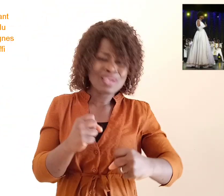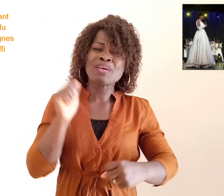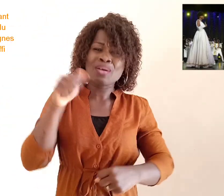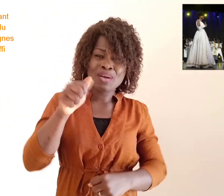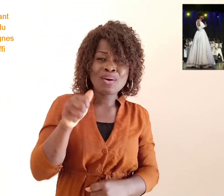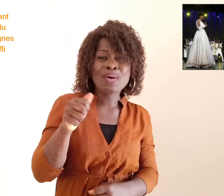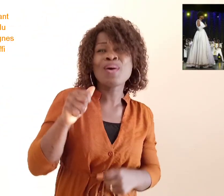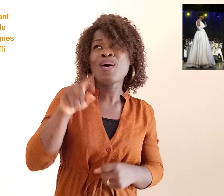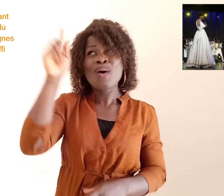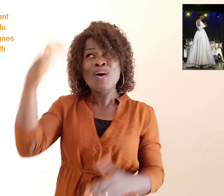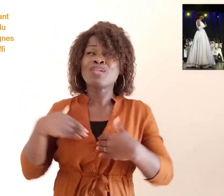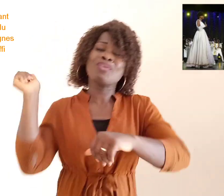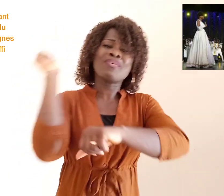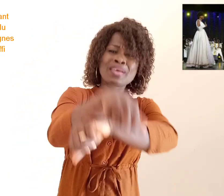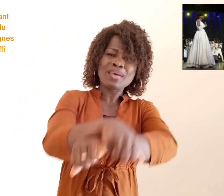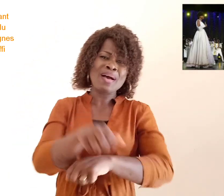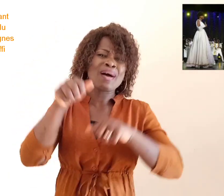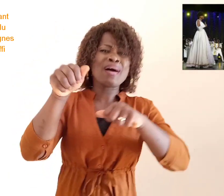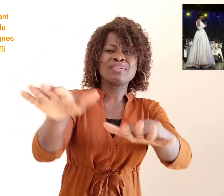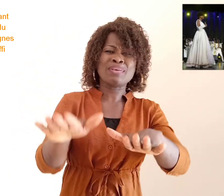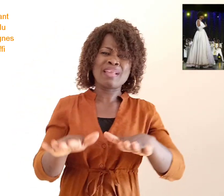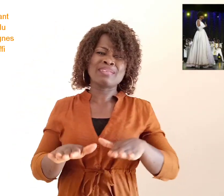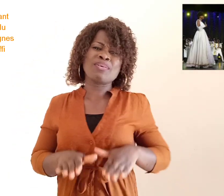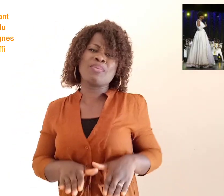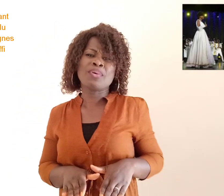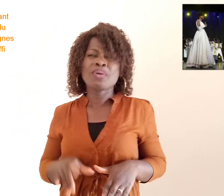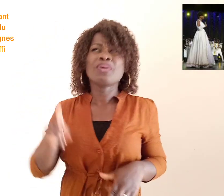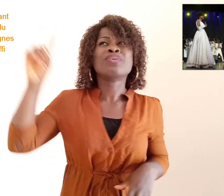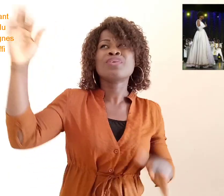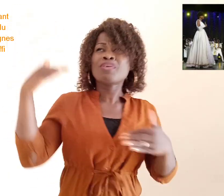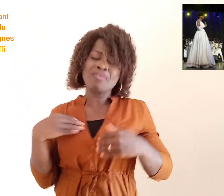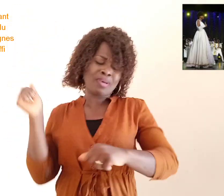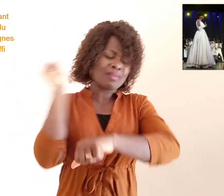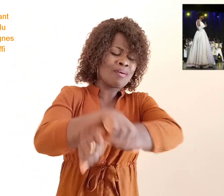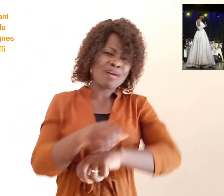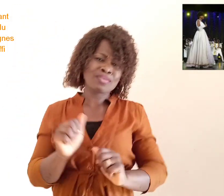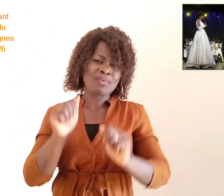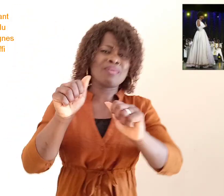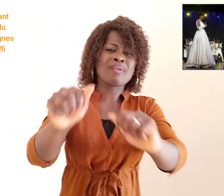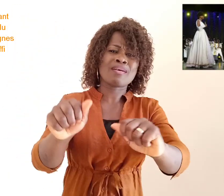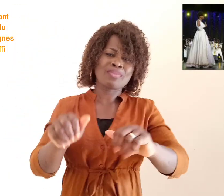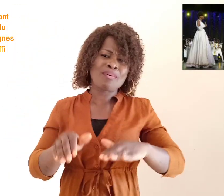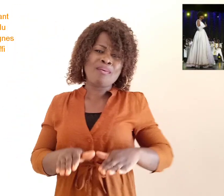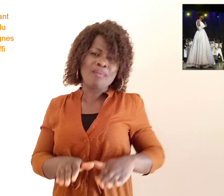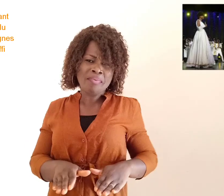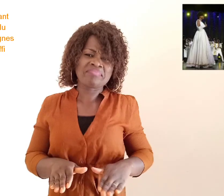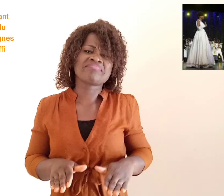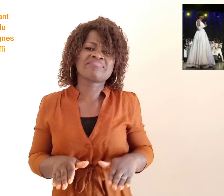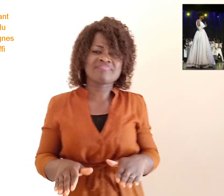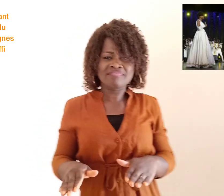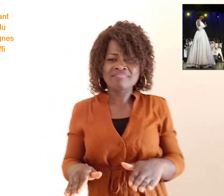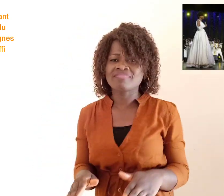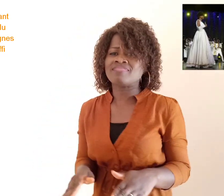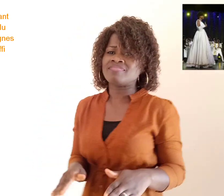puissant Le vainqueur de l'Adam Le vainqueur de l'Adam